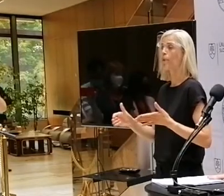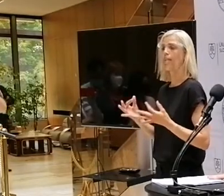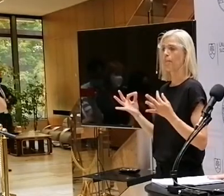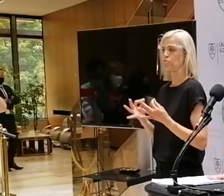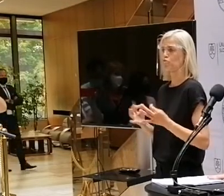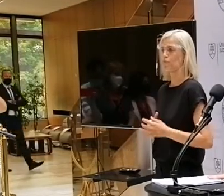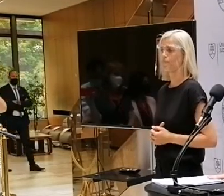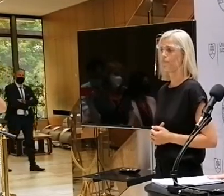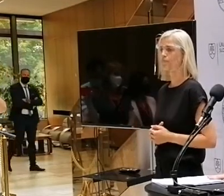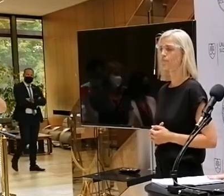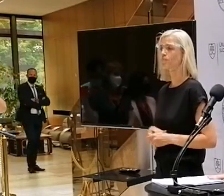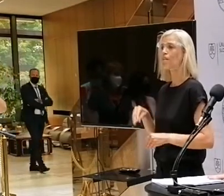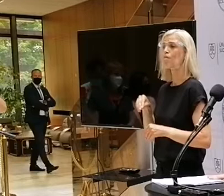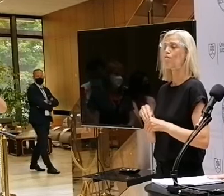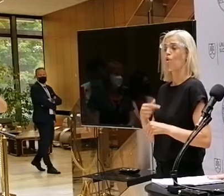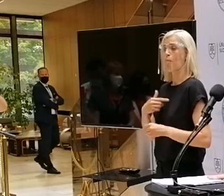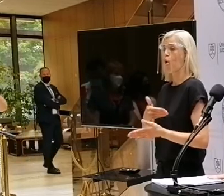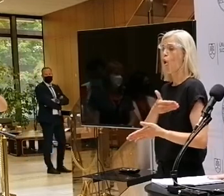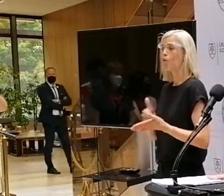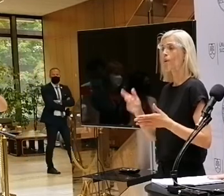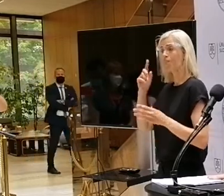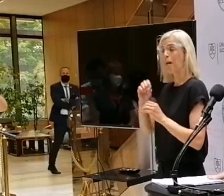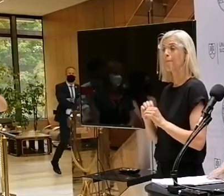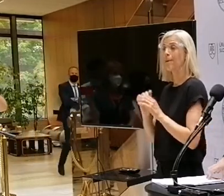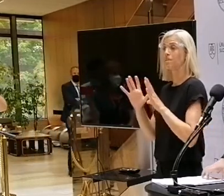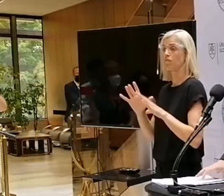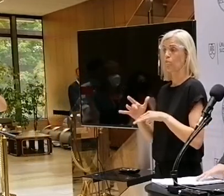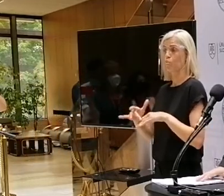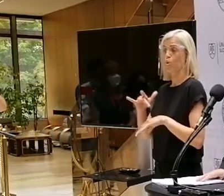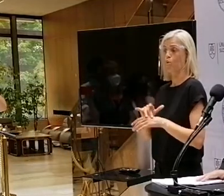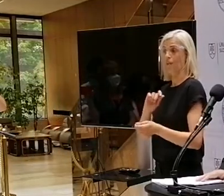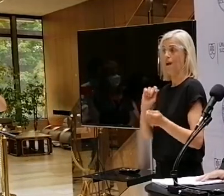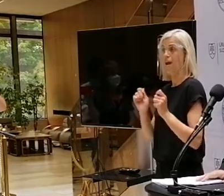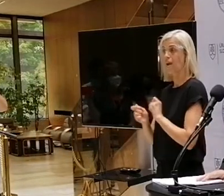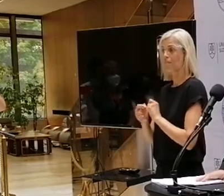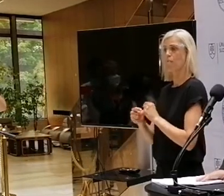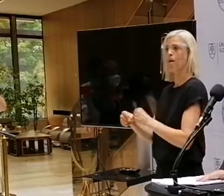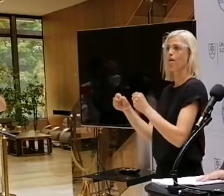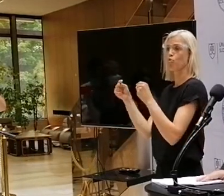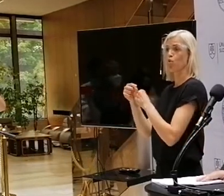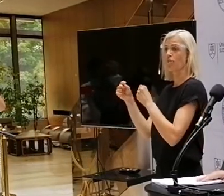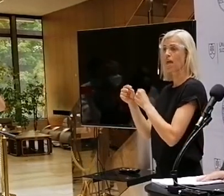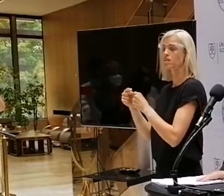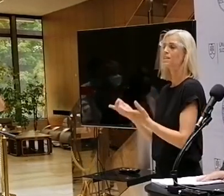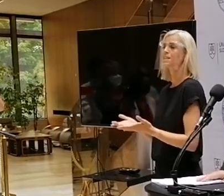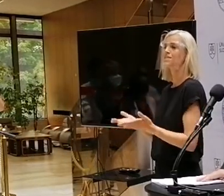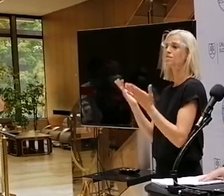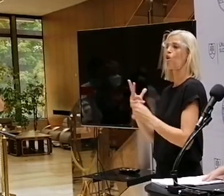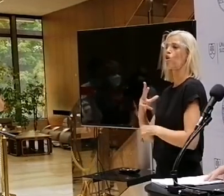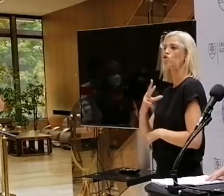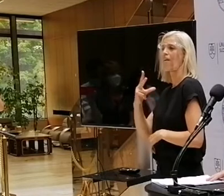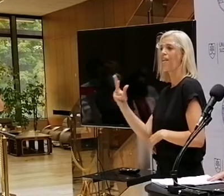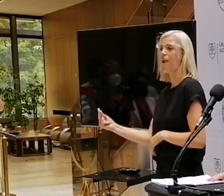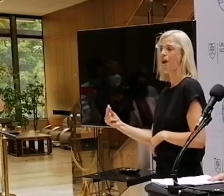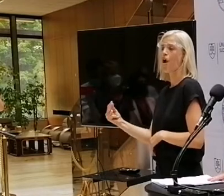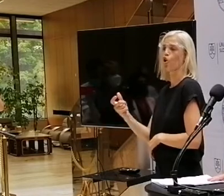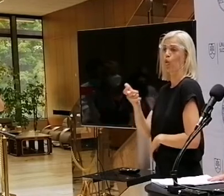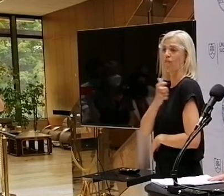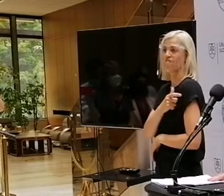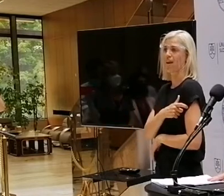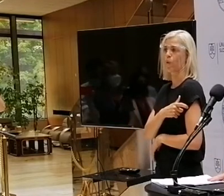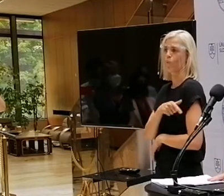je, že odmietam predstavu, že dôchodková reforma rovná sa zvyšovanie odchodu veku, v